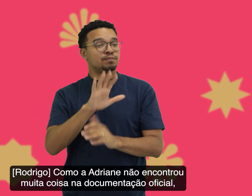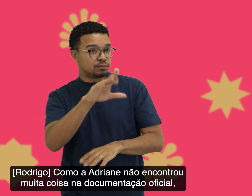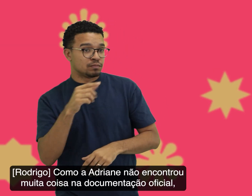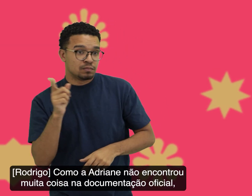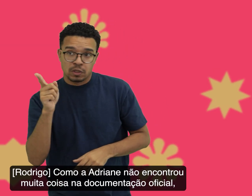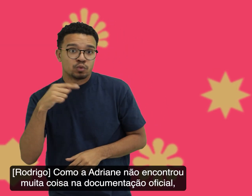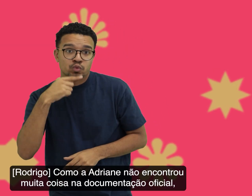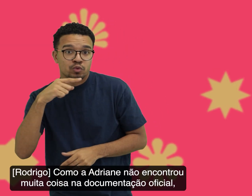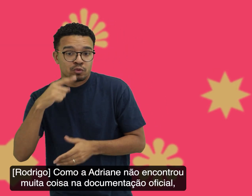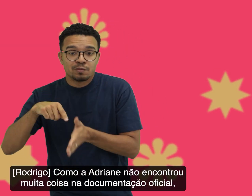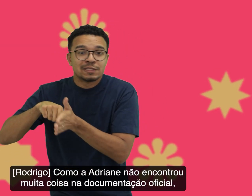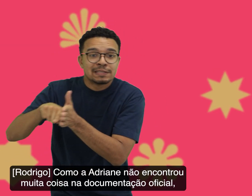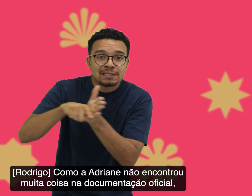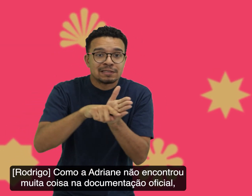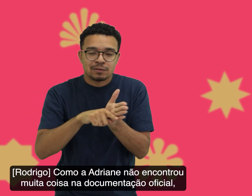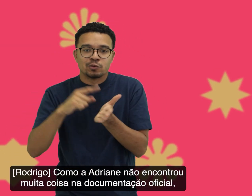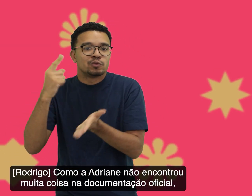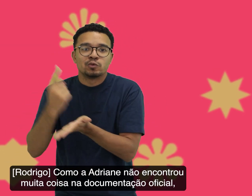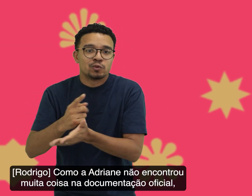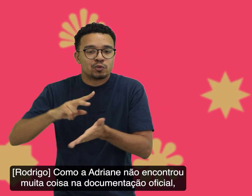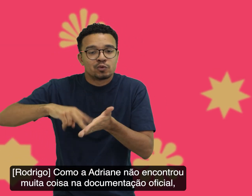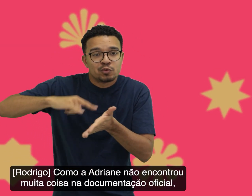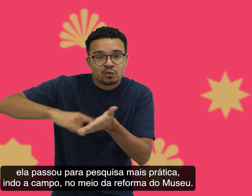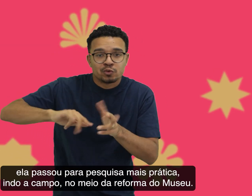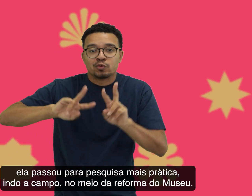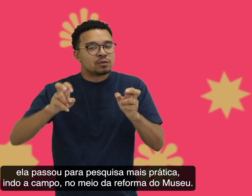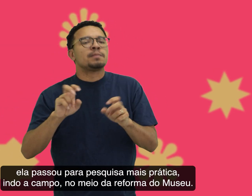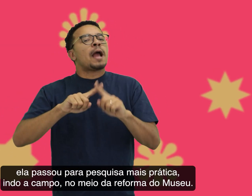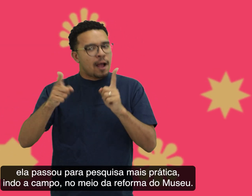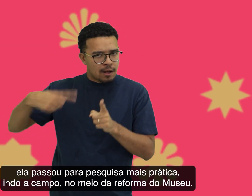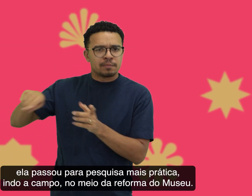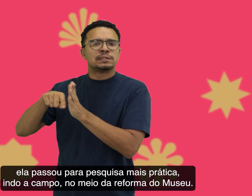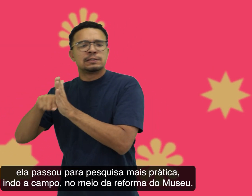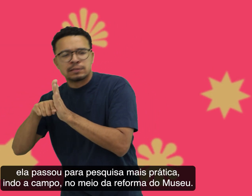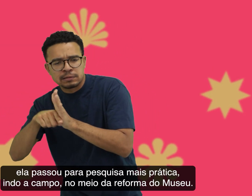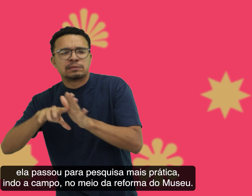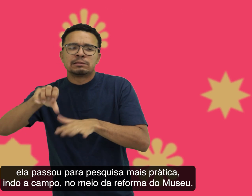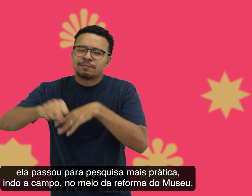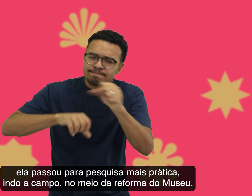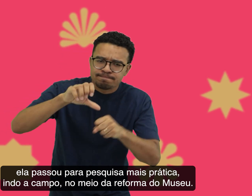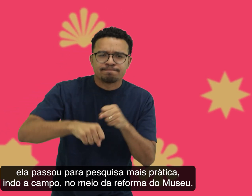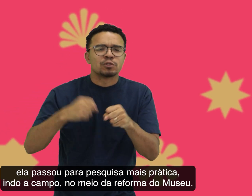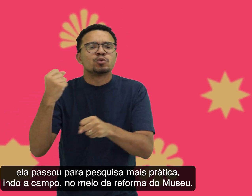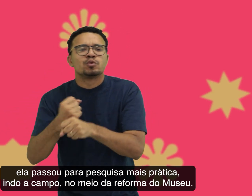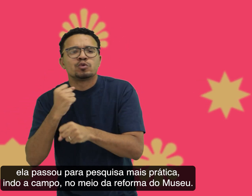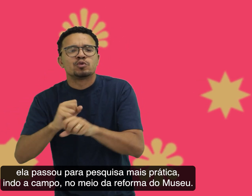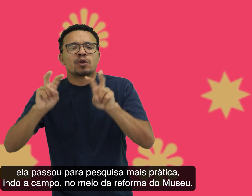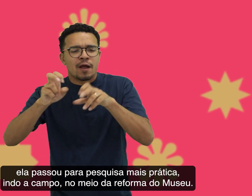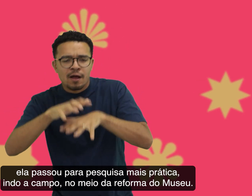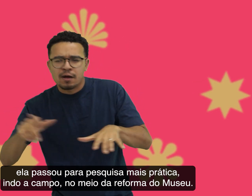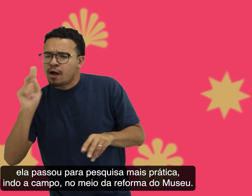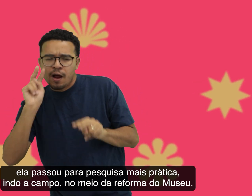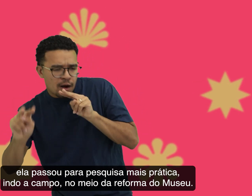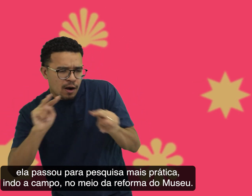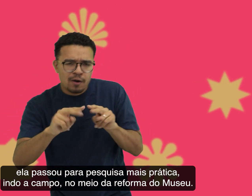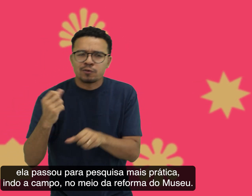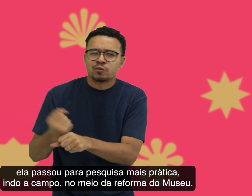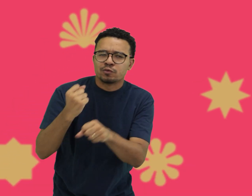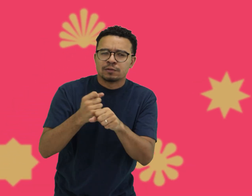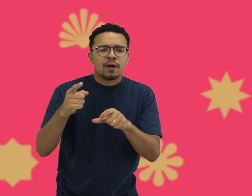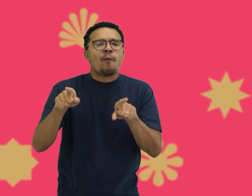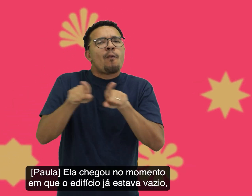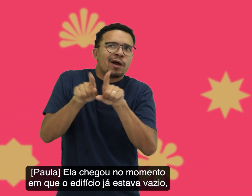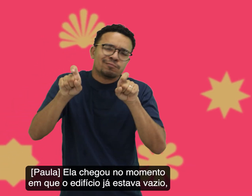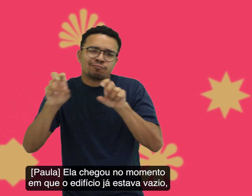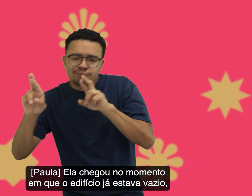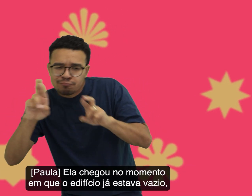né? Como a Adriane não encontrou muita coisa na documentação oficial, ela passou para a pesquisa mais prática, indo a campo no meio da